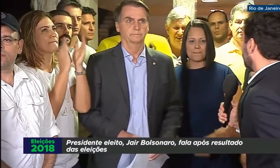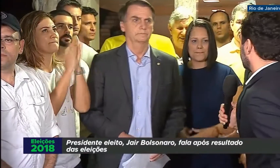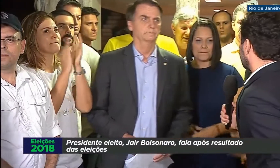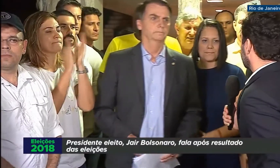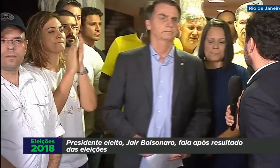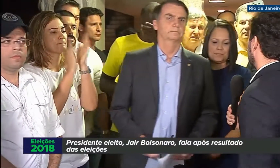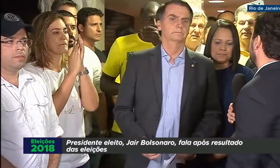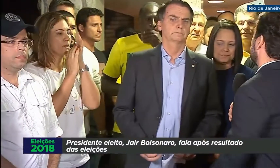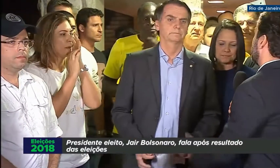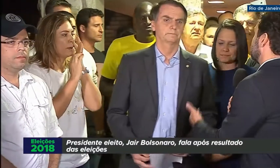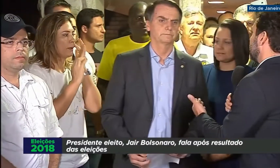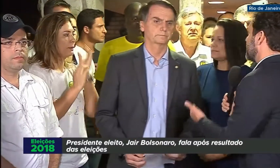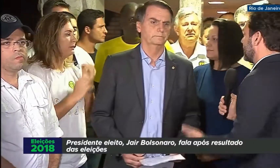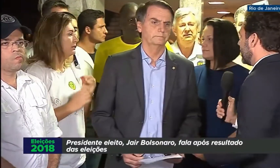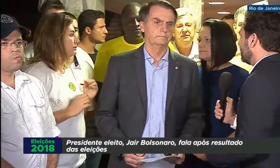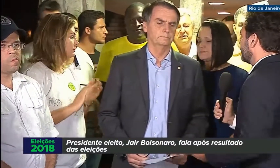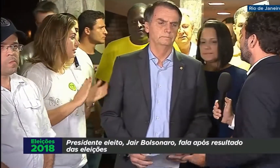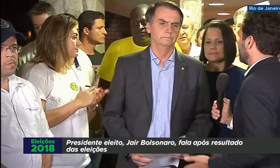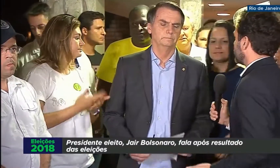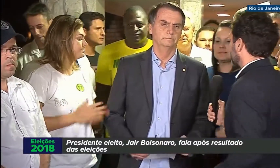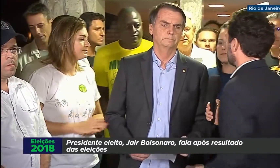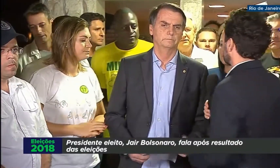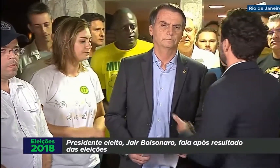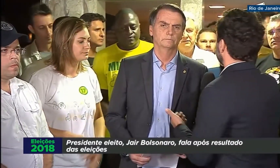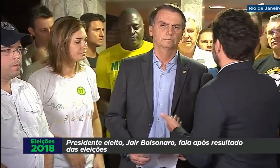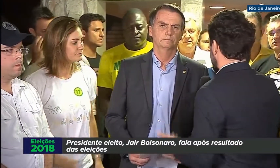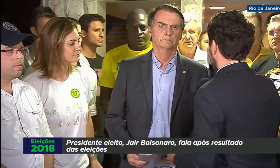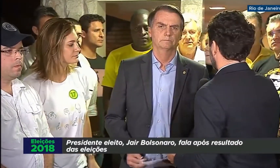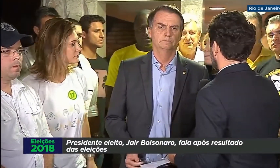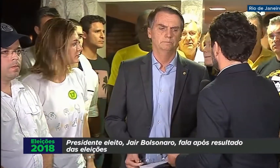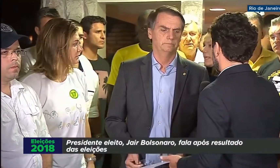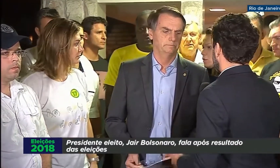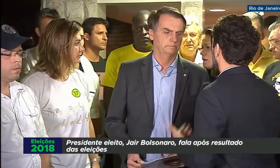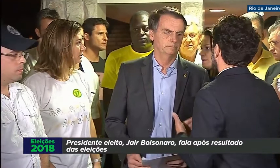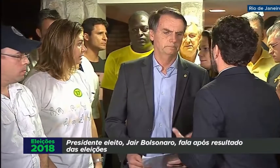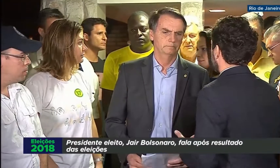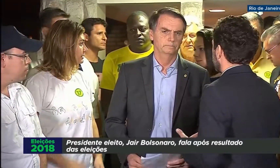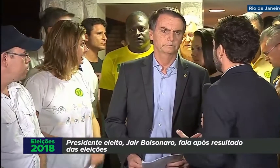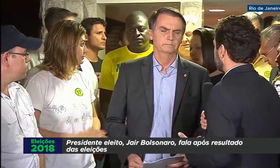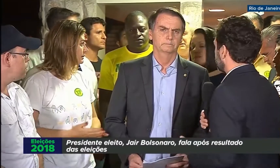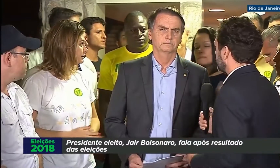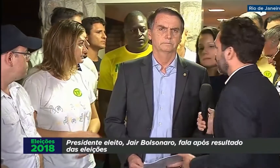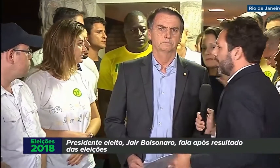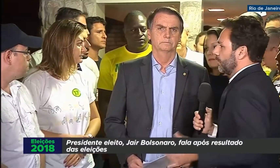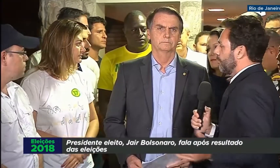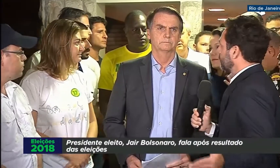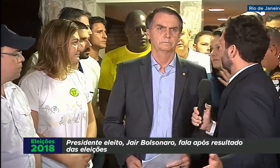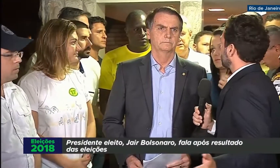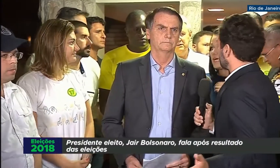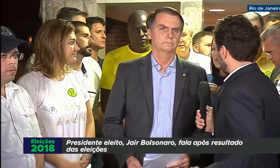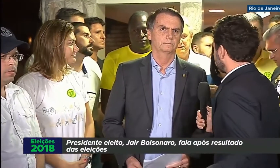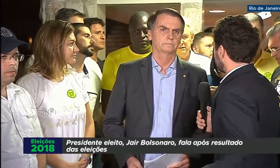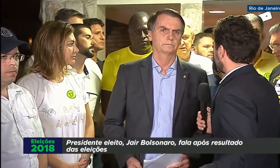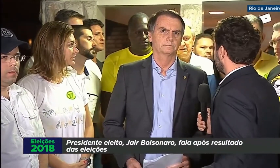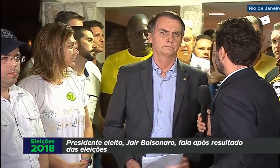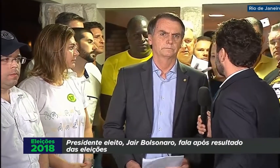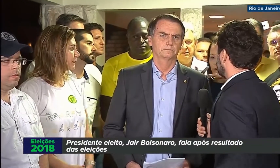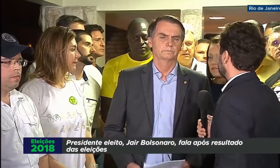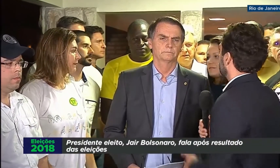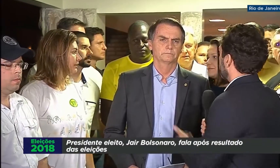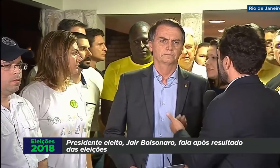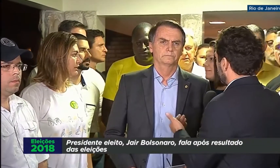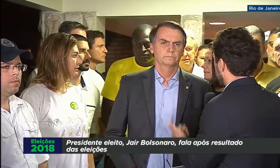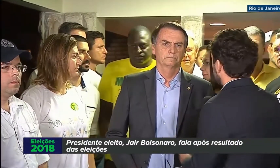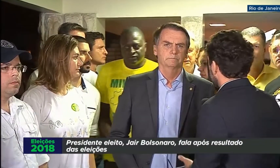Estamos ao vivo aqui com o presidente eleito do Brasil, Jair Messias Bolsonaro. Eu falo representando o pool de emissoras de